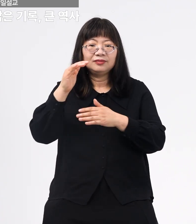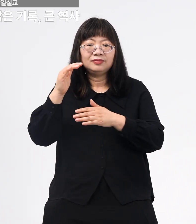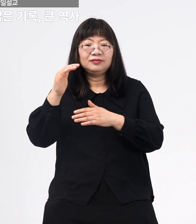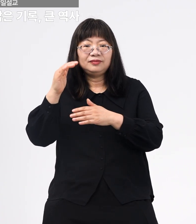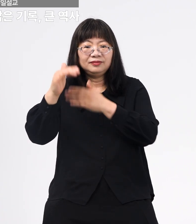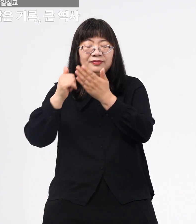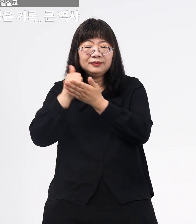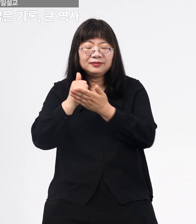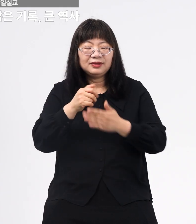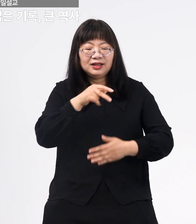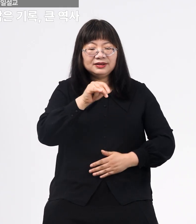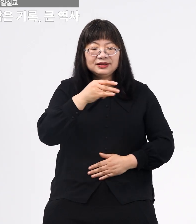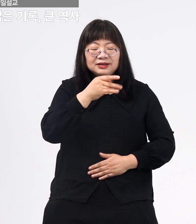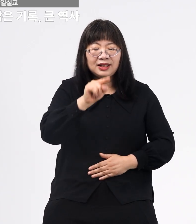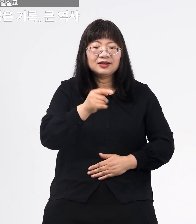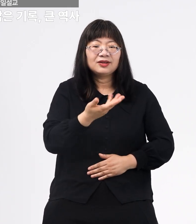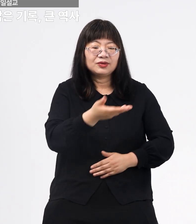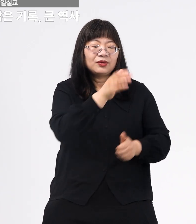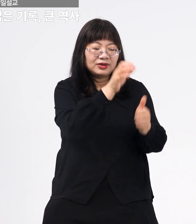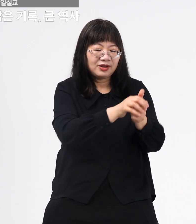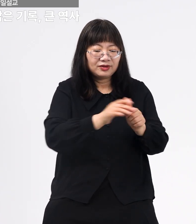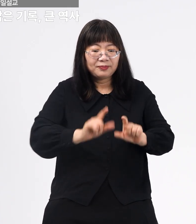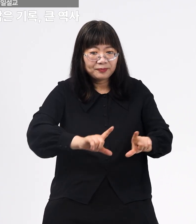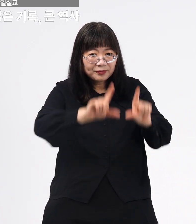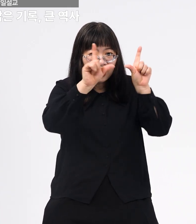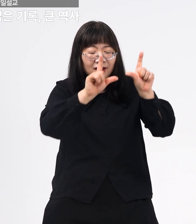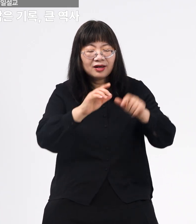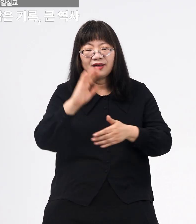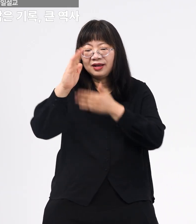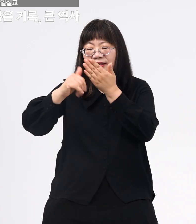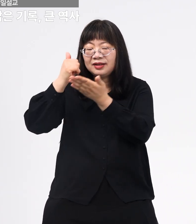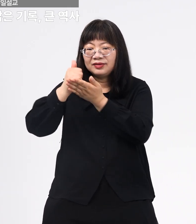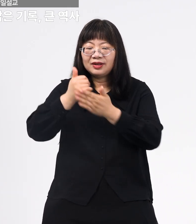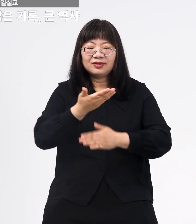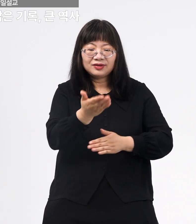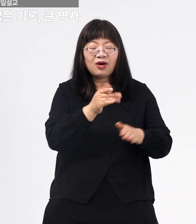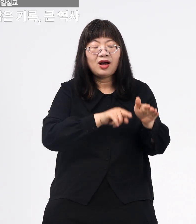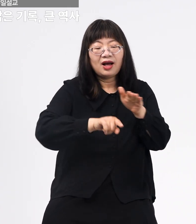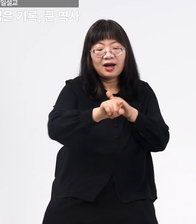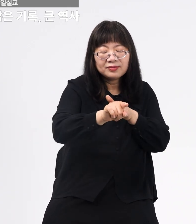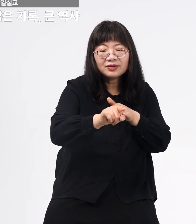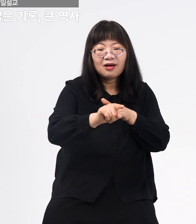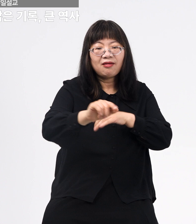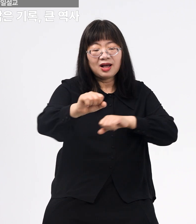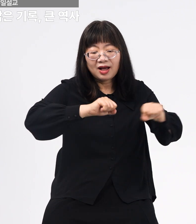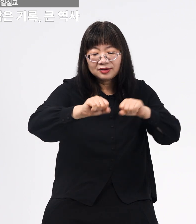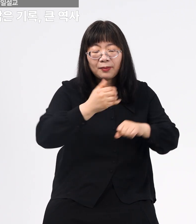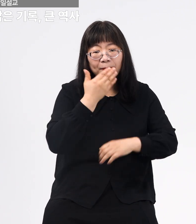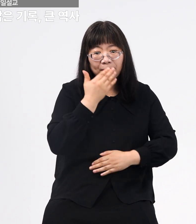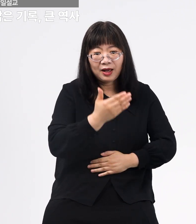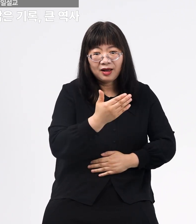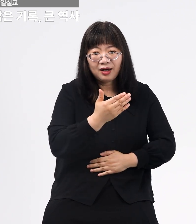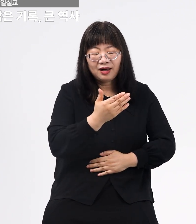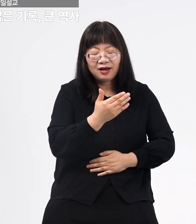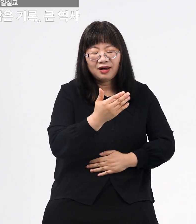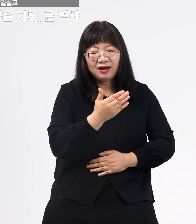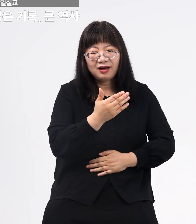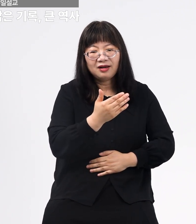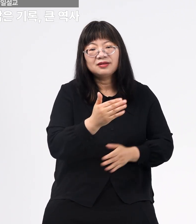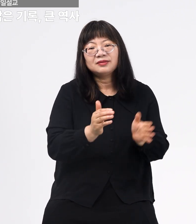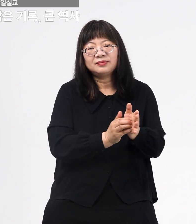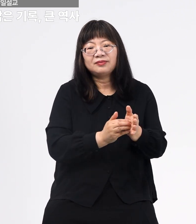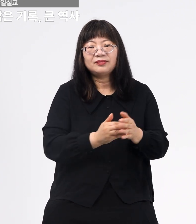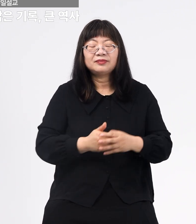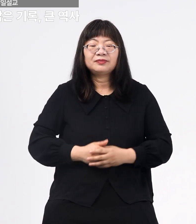시스라를 네 손에 넘겨주신 날이라. 여호와께서 너희 앞서 나가지 아니하시겠느냐 하시느냐